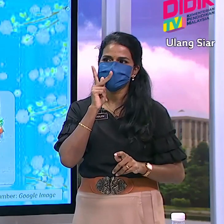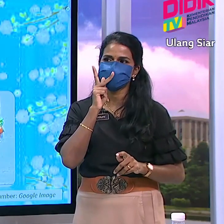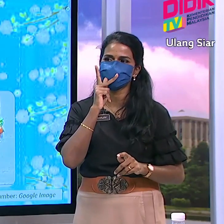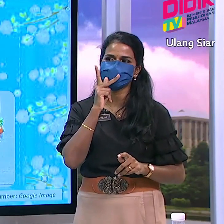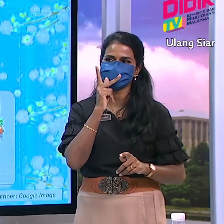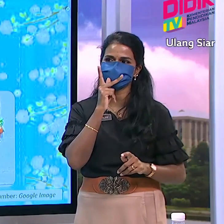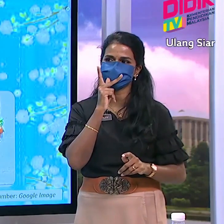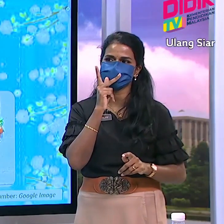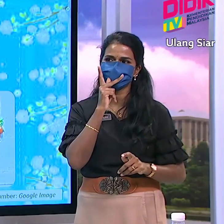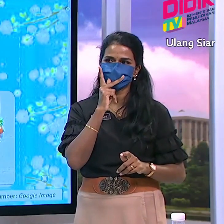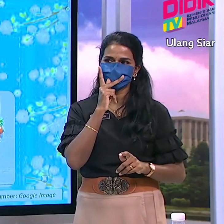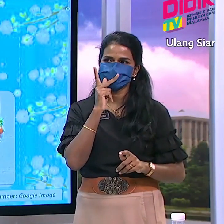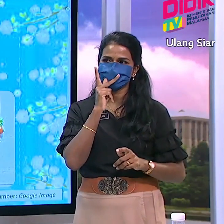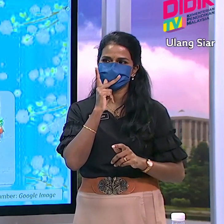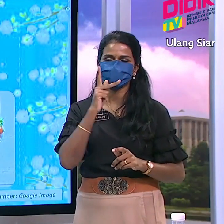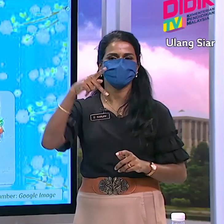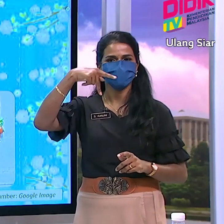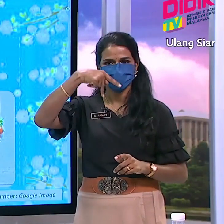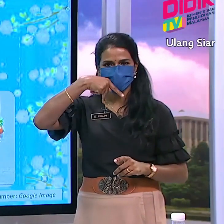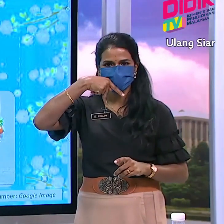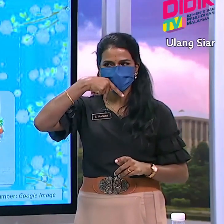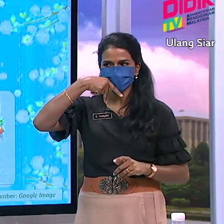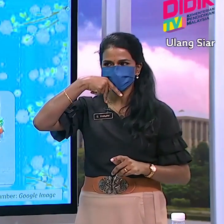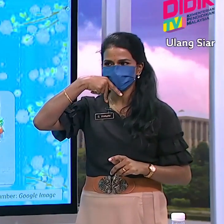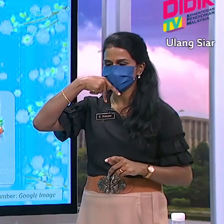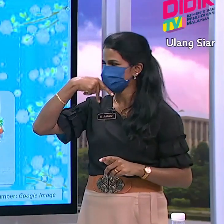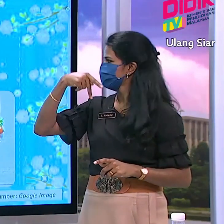karbohidrat. Kat sini adik. Okey, protein.